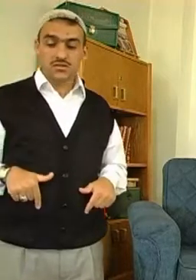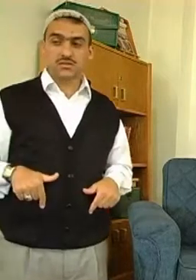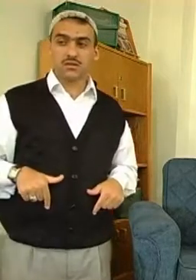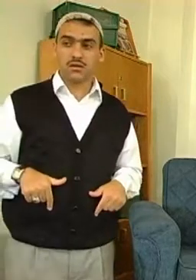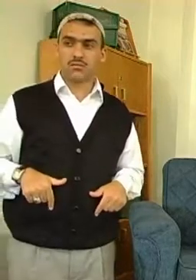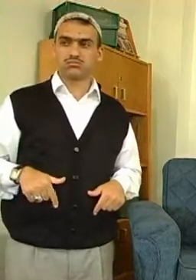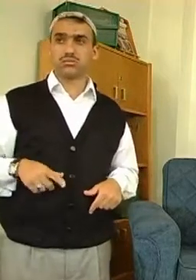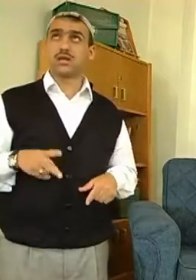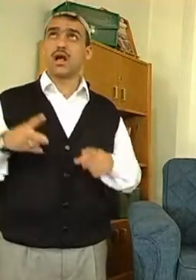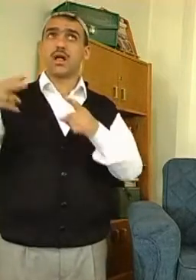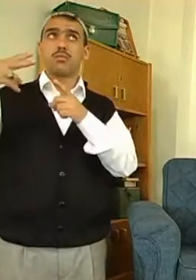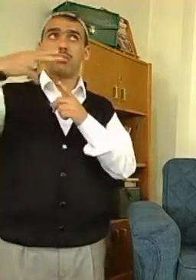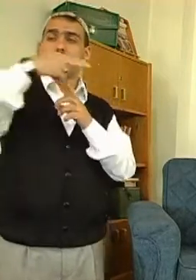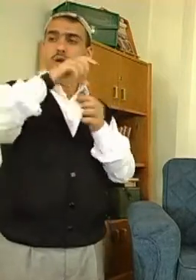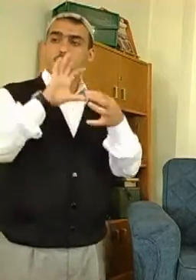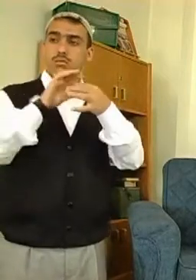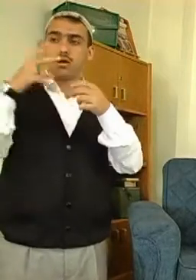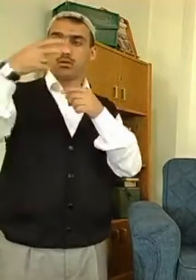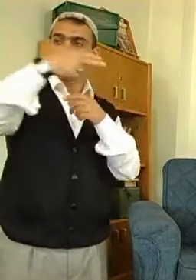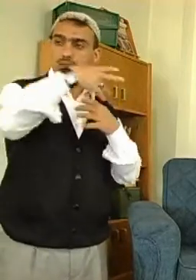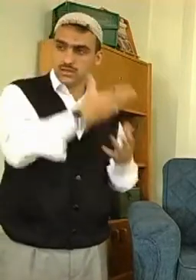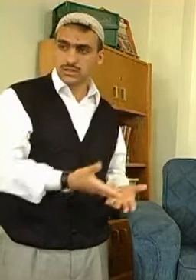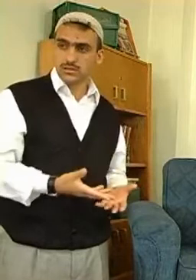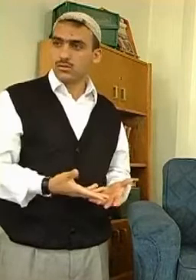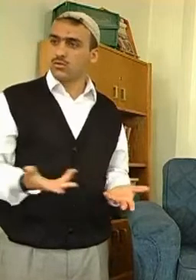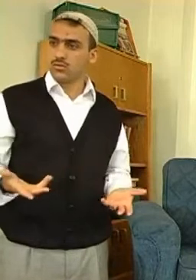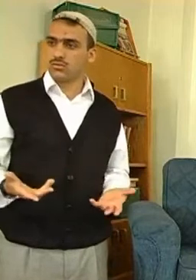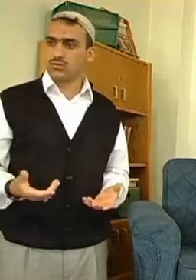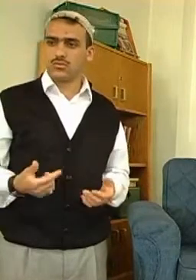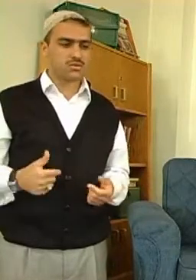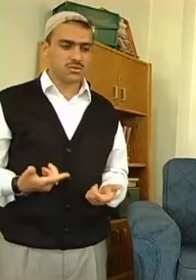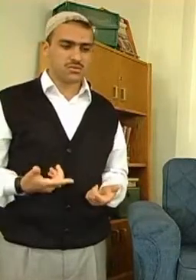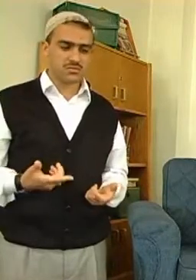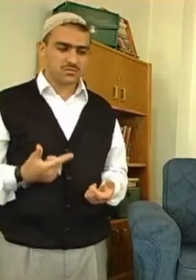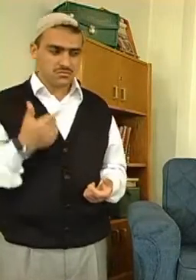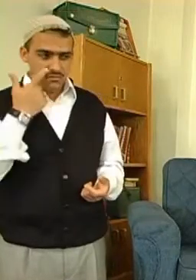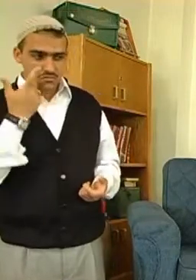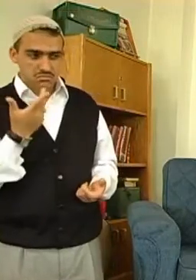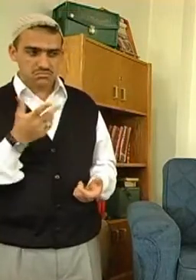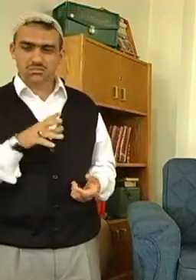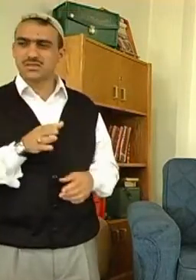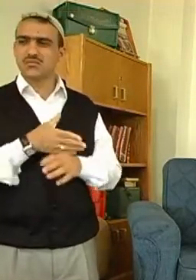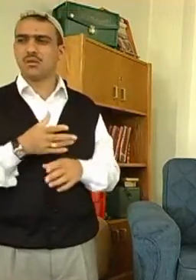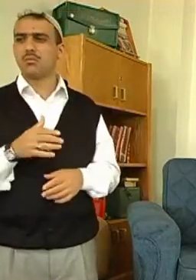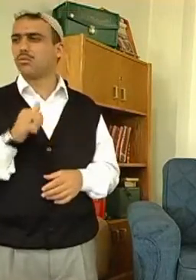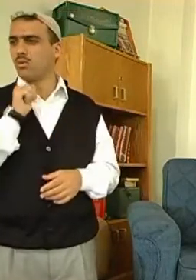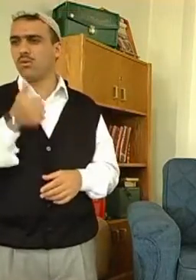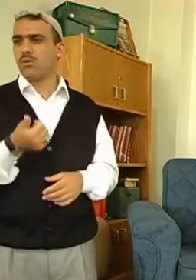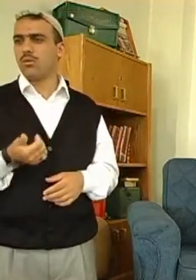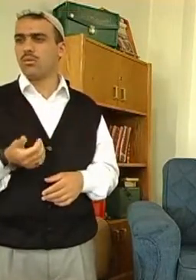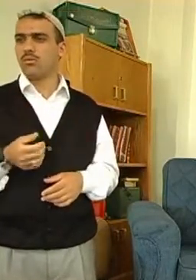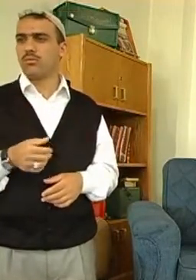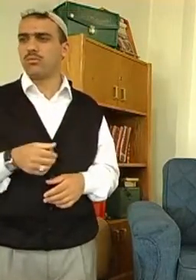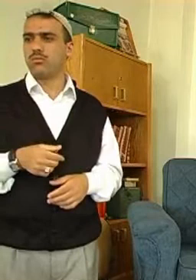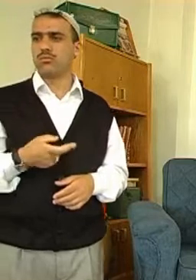tabi. Hani falan çocuğu olmuş. Elbette falan çocuğu olacak. Hani kuzu doğuracak değil. Hani tabi. Yani, iş